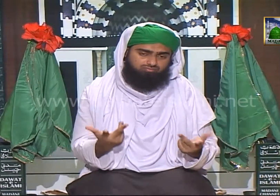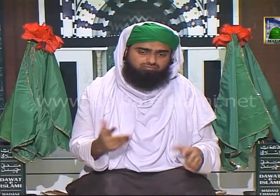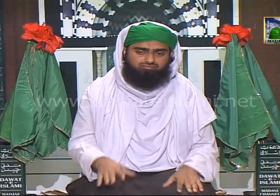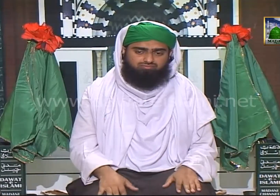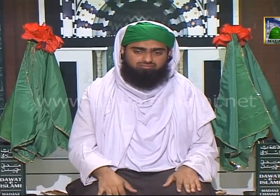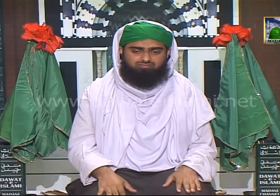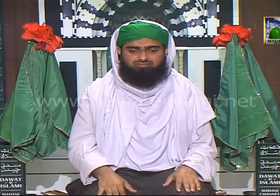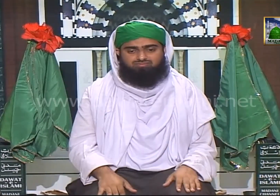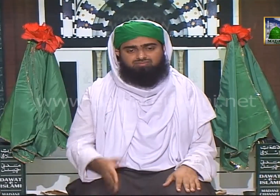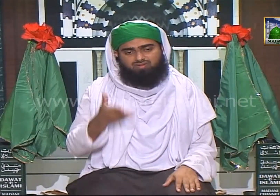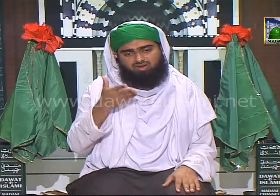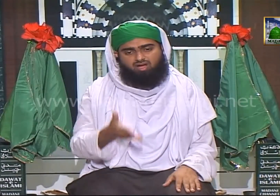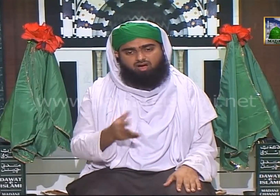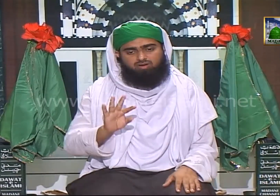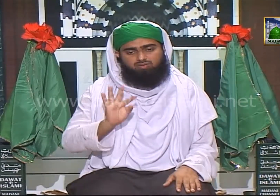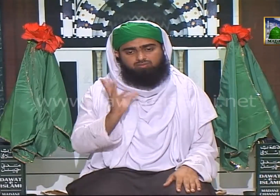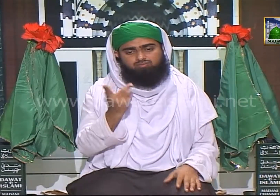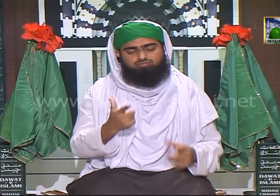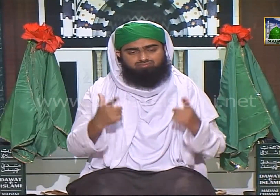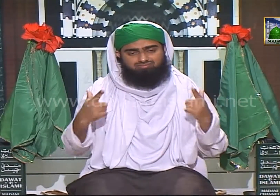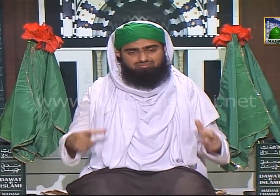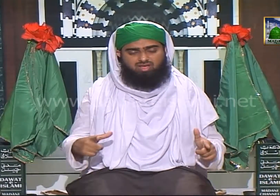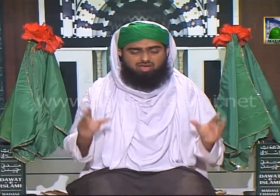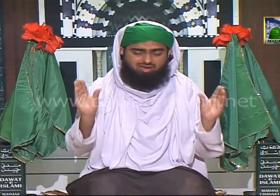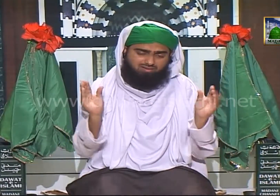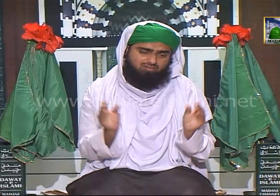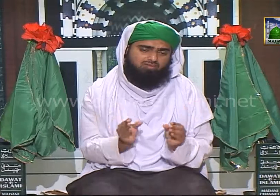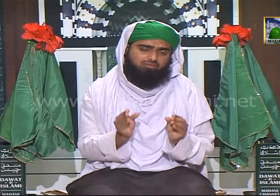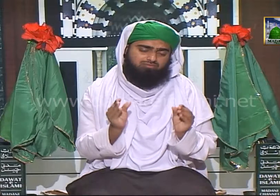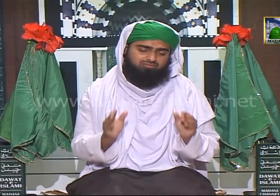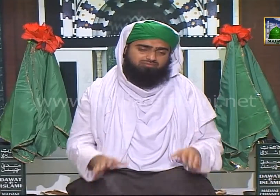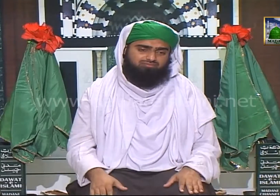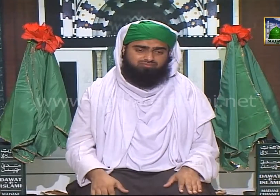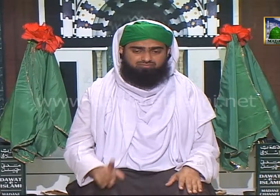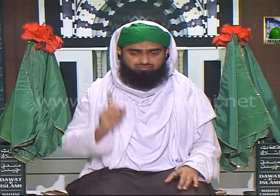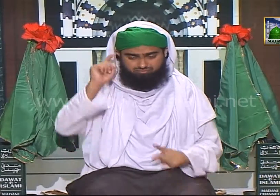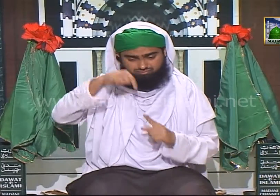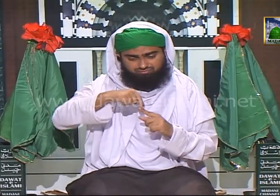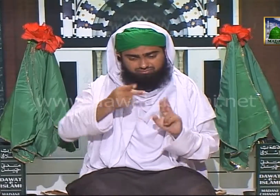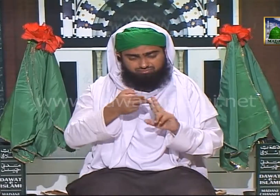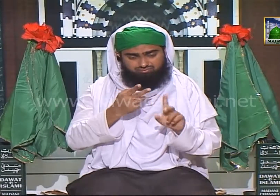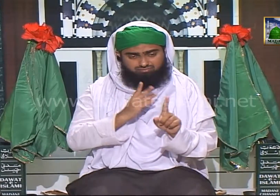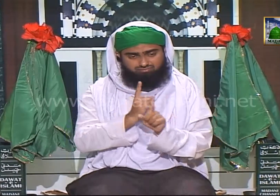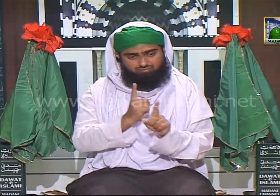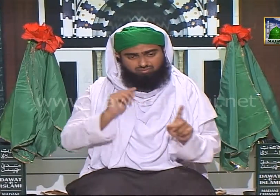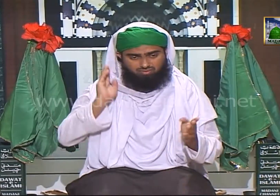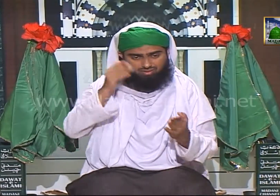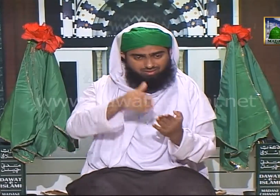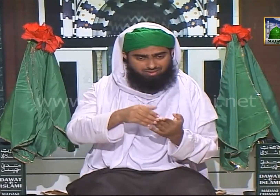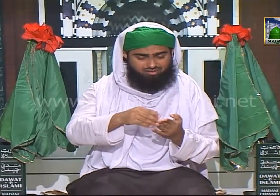آج کامیاب ہیں، نایاب نہیں ہیں. اللہ کے بندے بہت مشکل ہے کہ ہماری اس قسم کی باطنی اصلاح کوئی کرے. تو میں